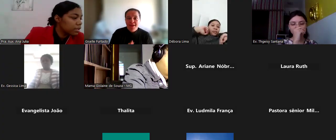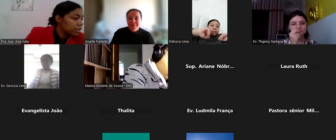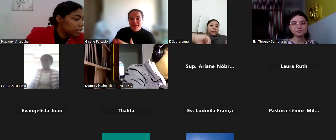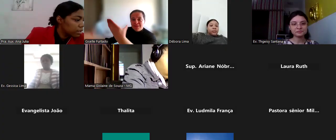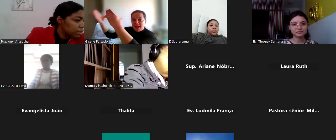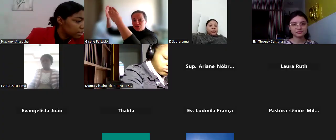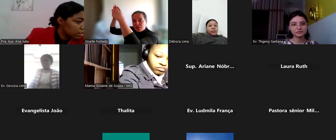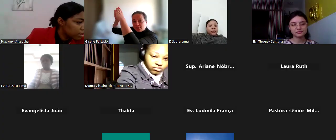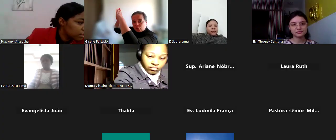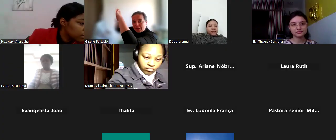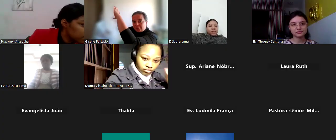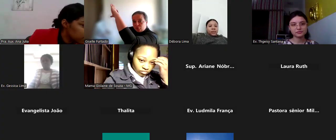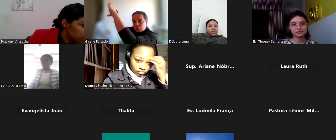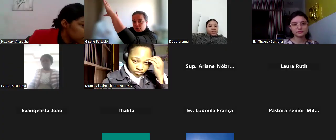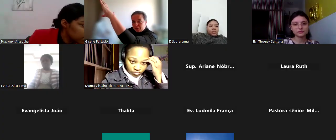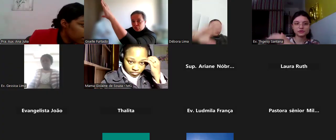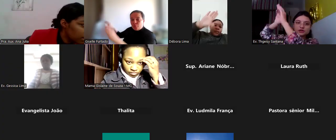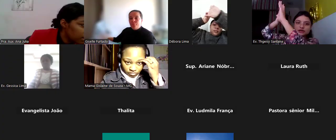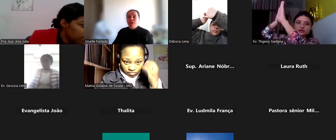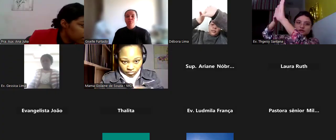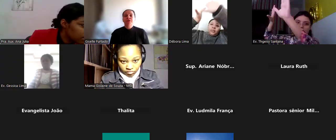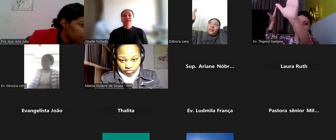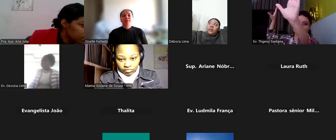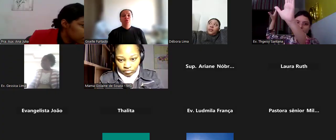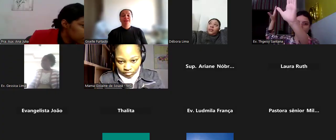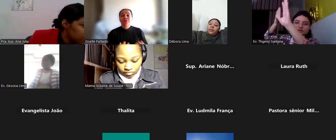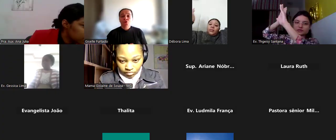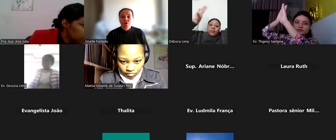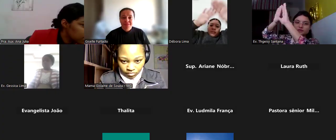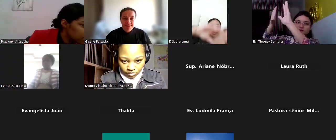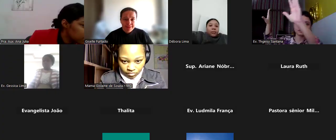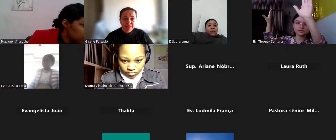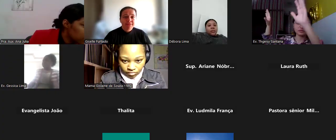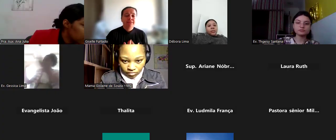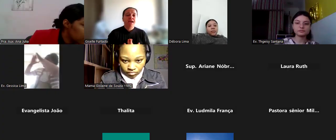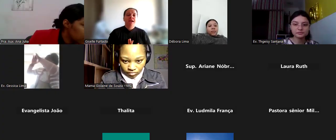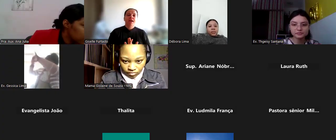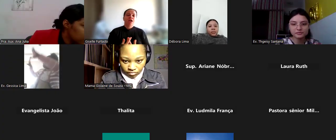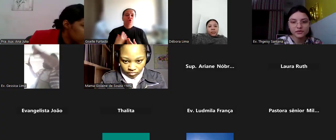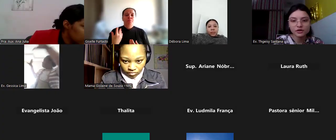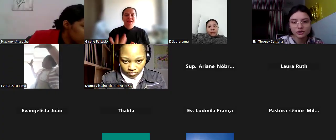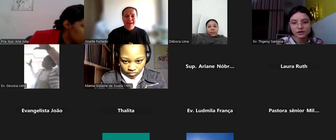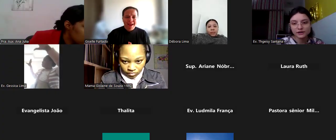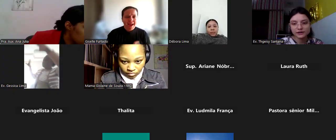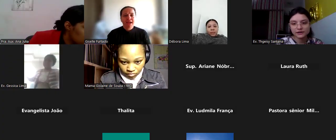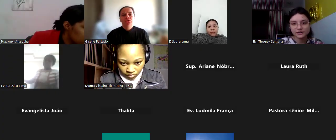a eternidade, é do lado direito. Por quê? Porque as coisas do pecado,